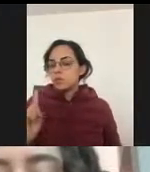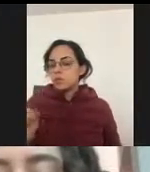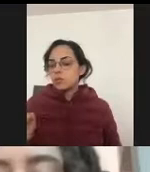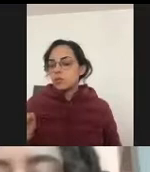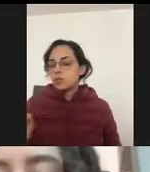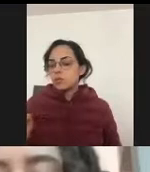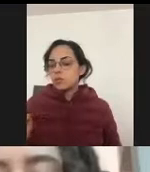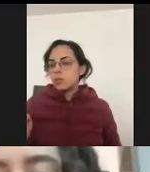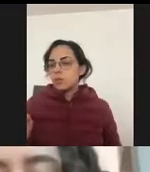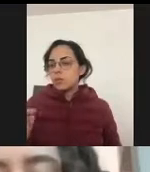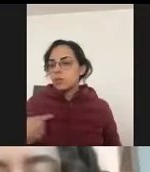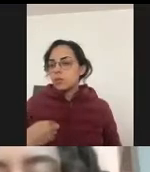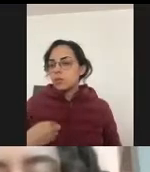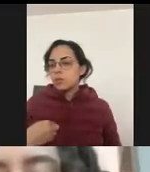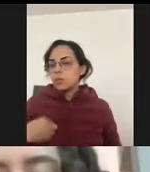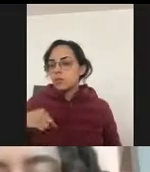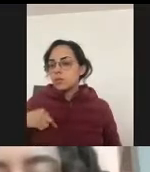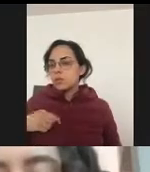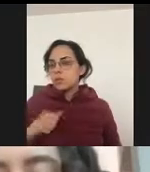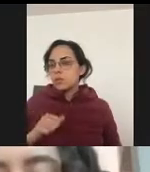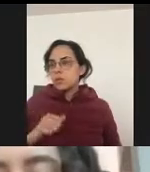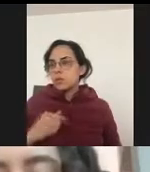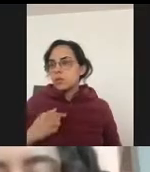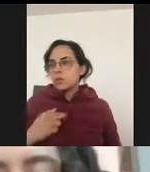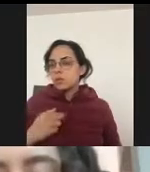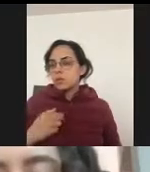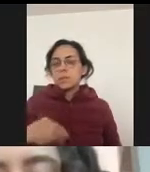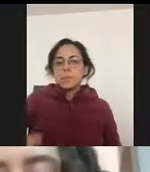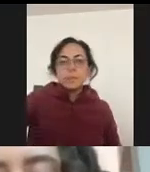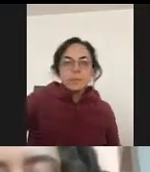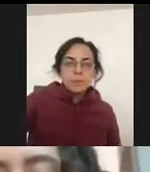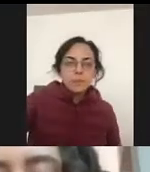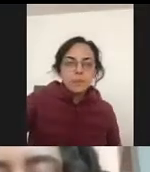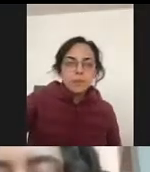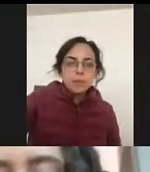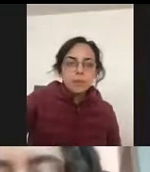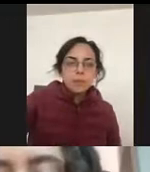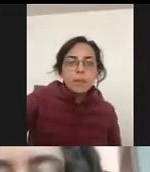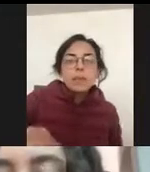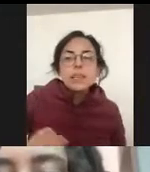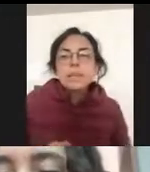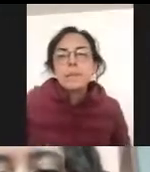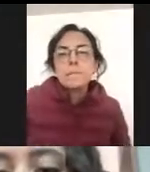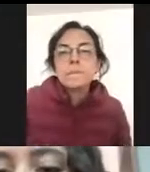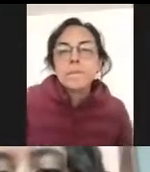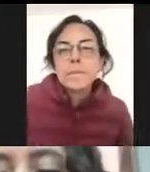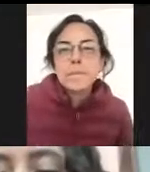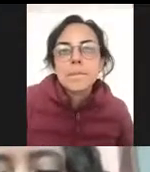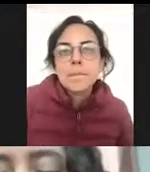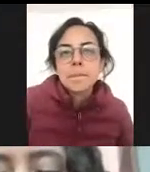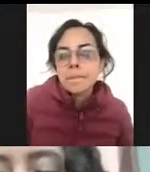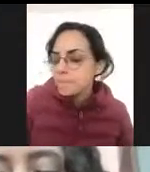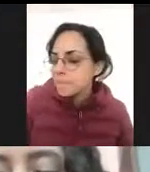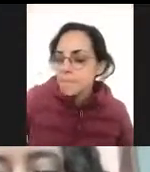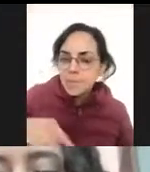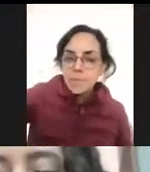Estefanie de Blas Roldán. Presente. Dinora Macedo Parra. Presente.